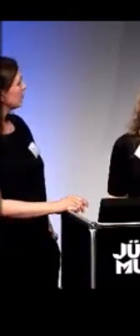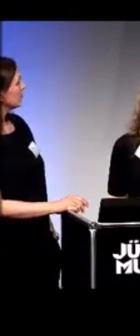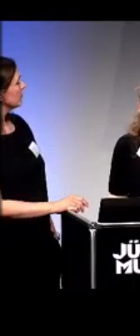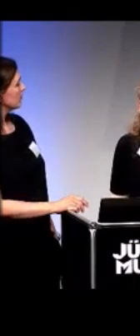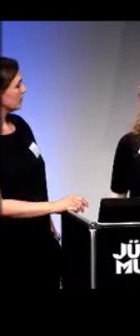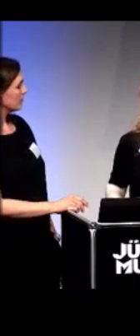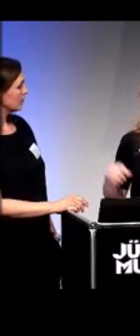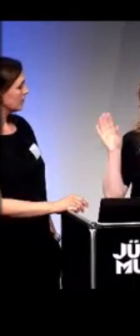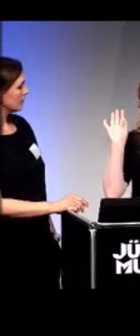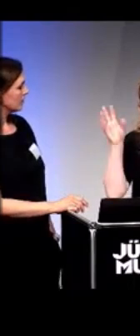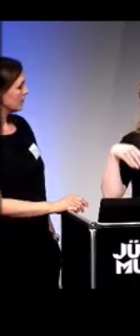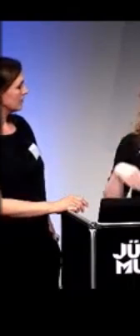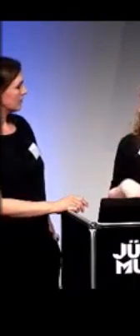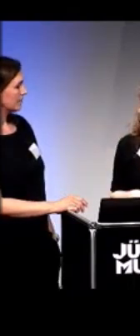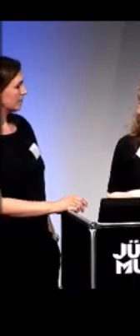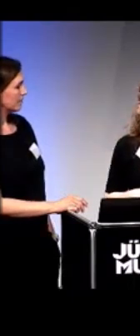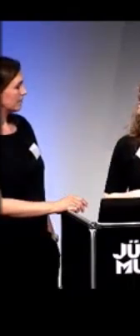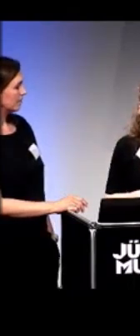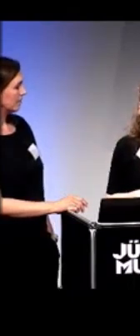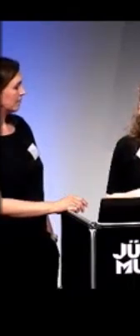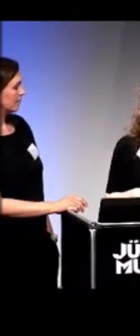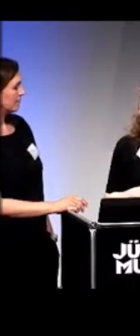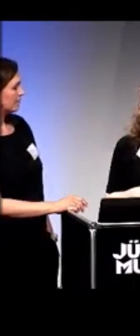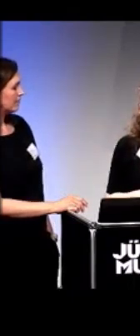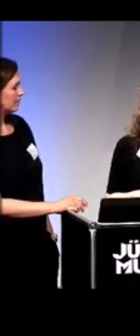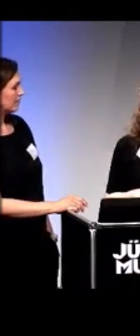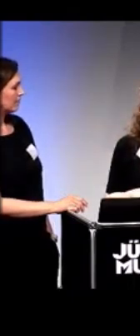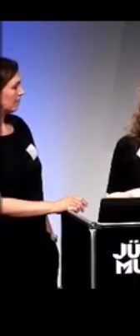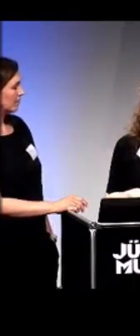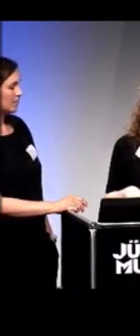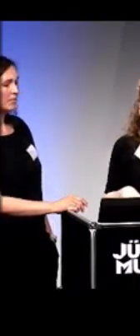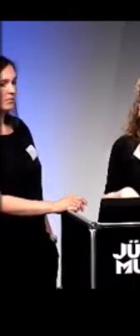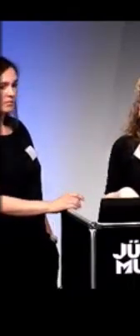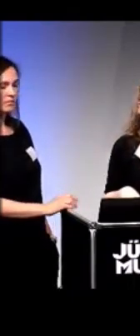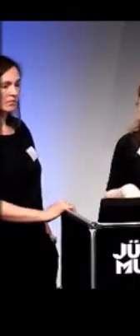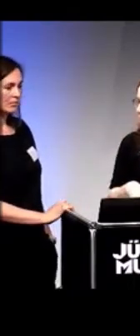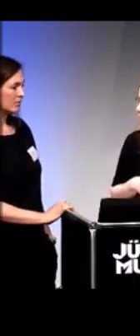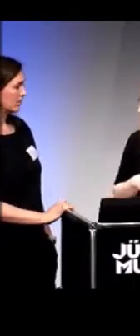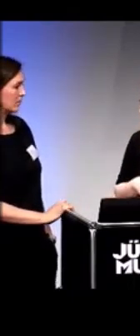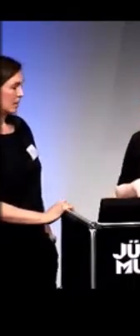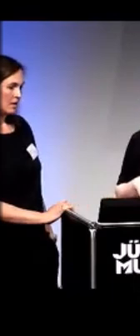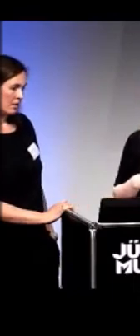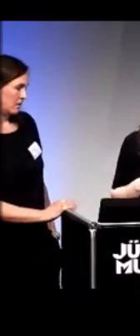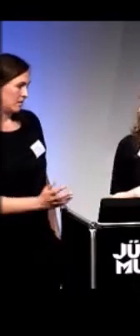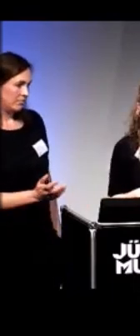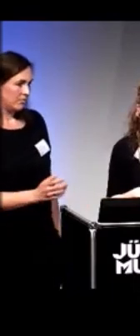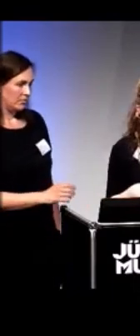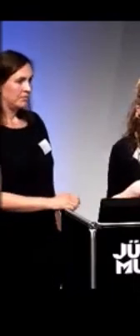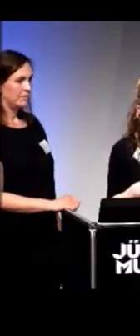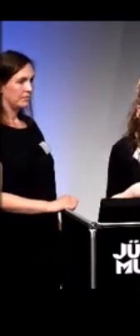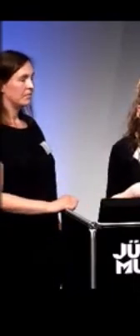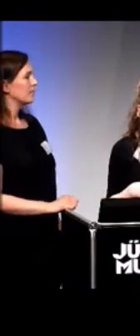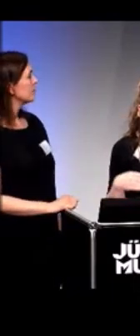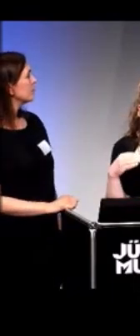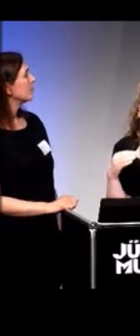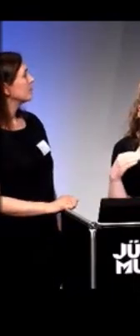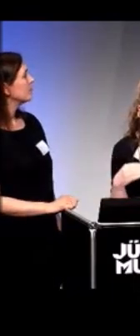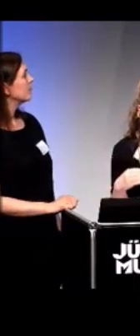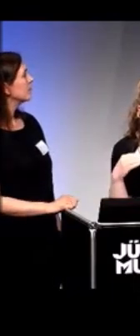Der Zeitraum, das ist, wir haben den Zeitraum jetzt nicht im Screenshot, deswegen kann ich ihn gerade nicht wiedergeben, aber es ist ein relativ kurzer Zeitraum. Was man aber